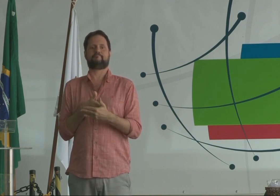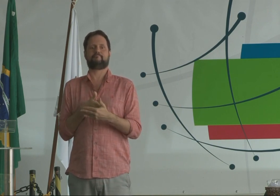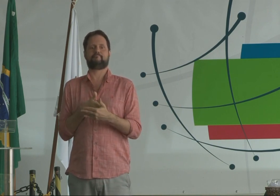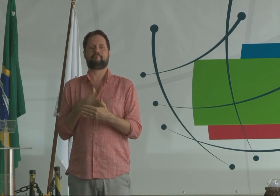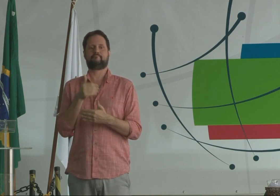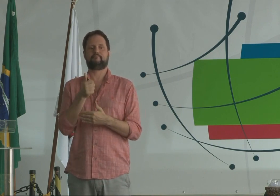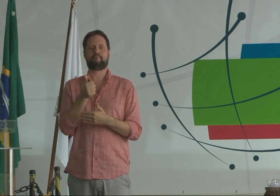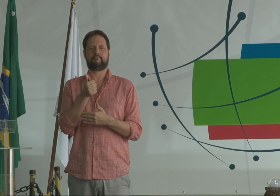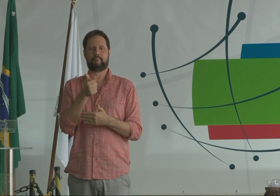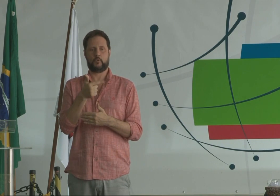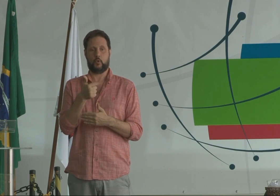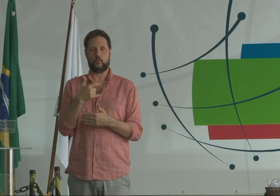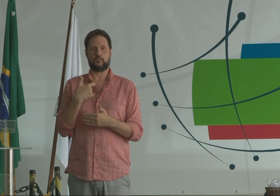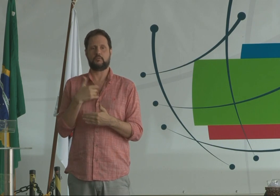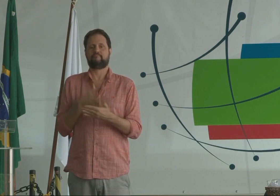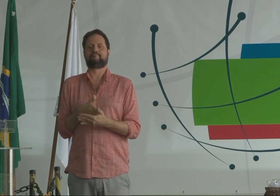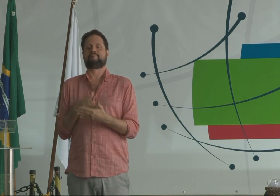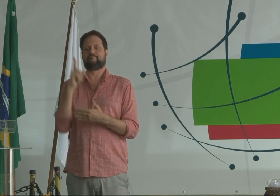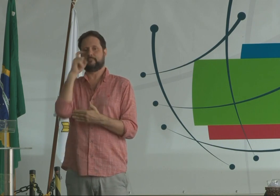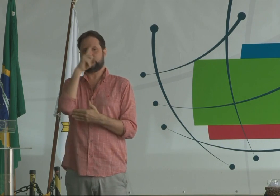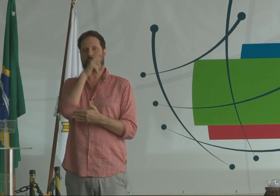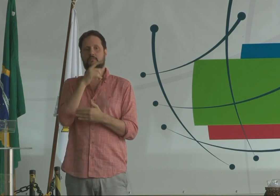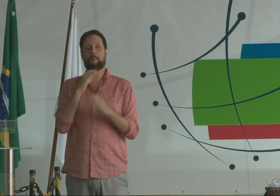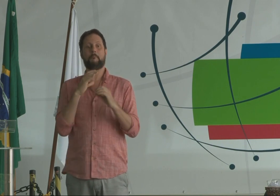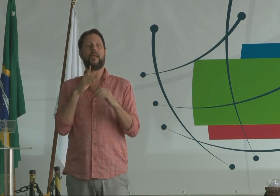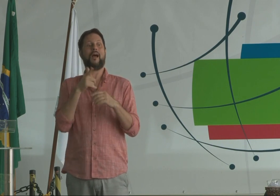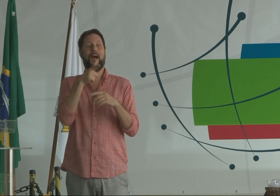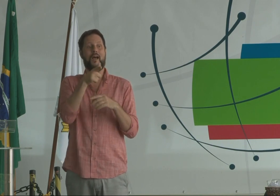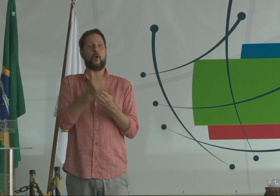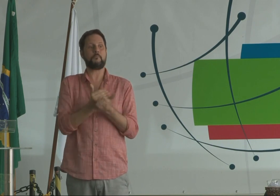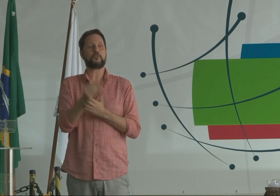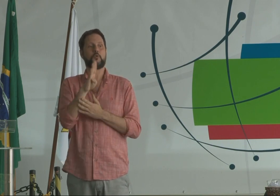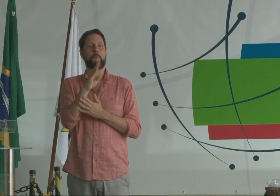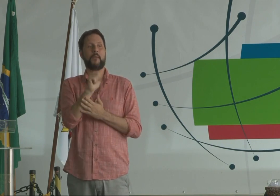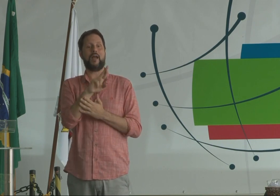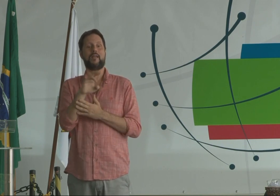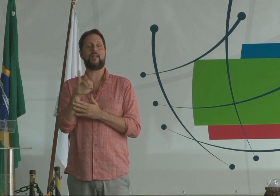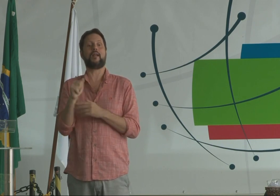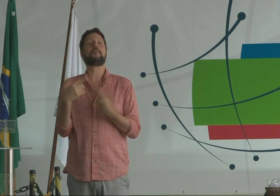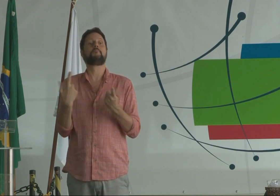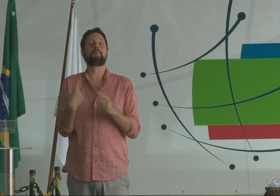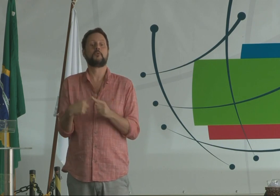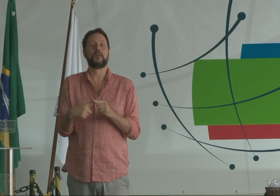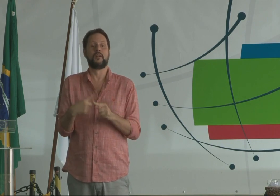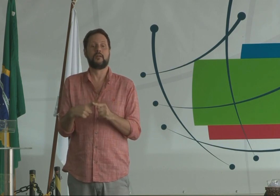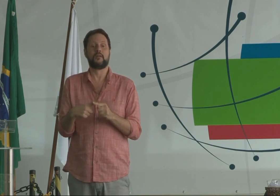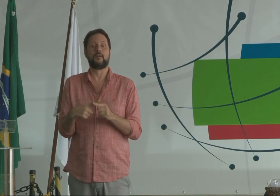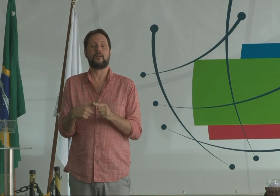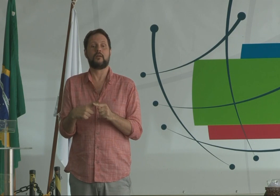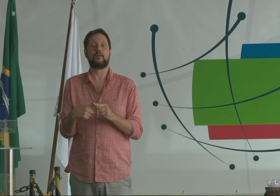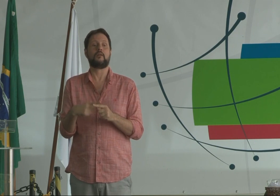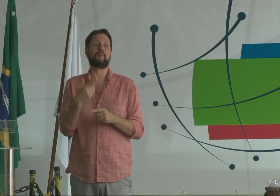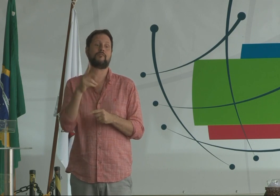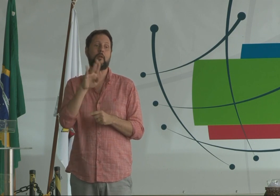Isso até os 12 anos. Tinha essas barreiras. E por que elas começaram?